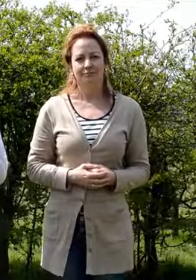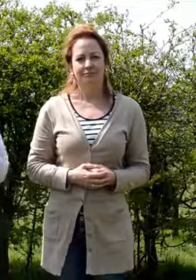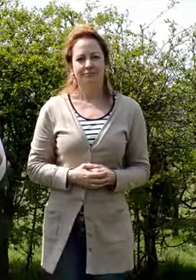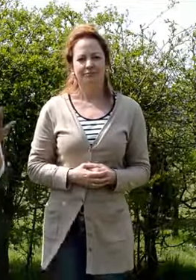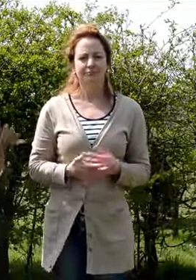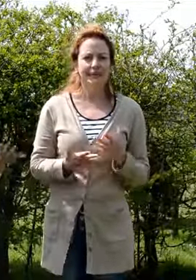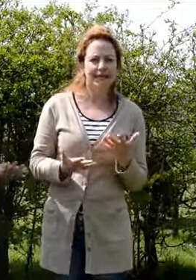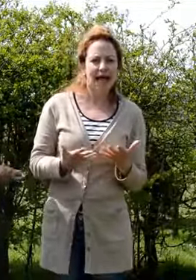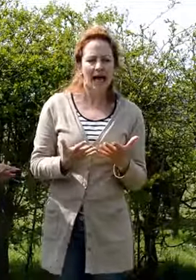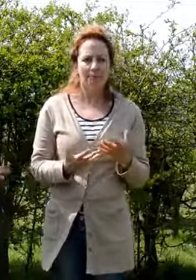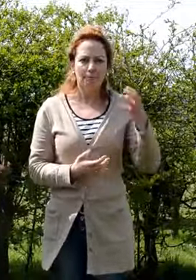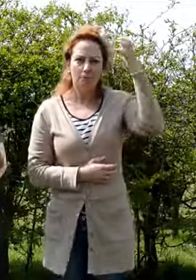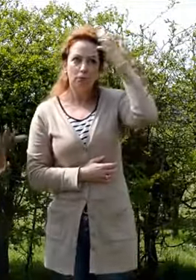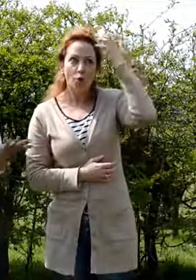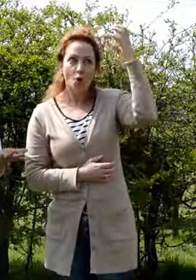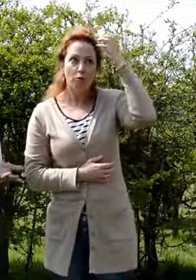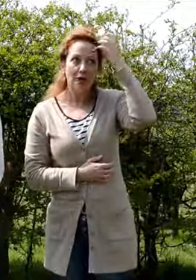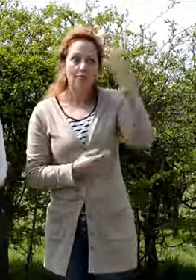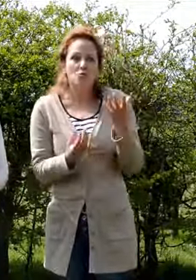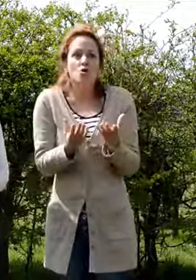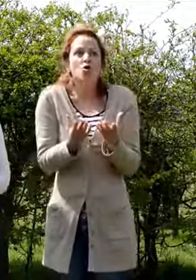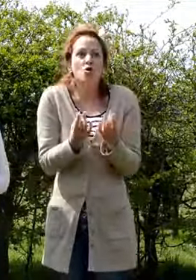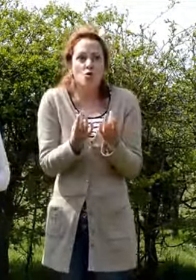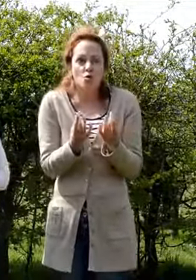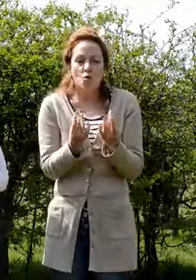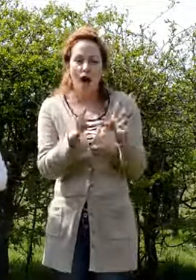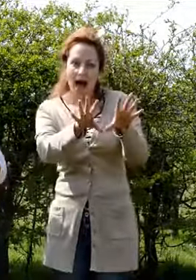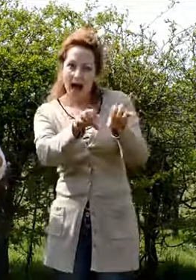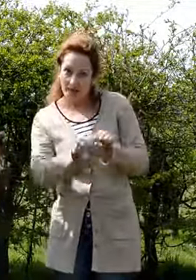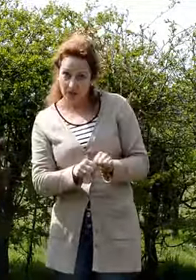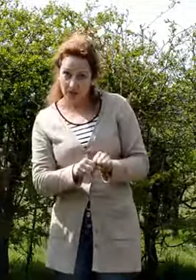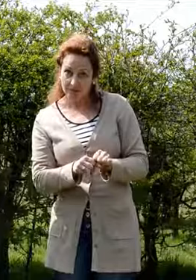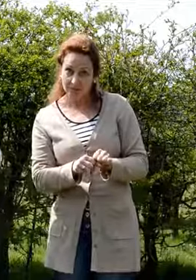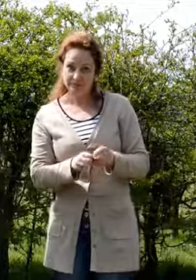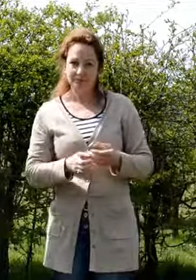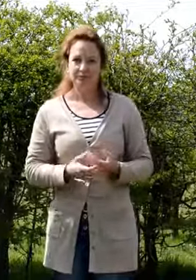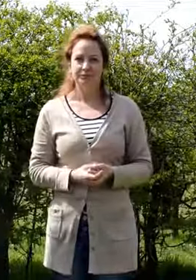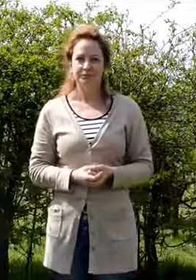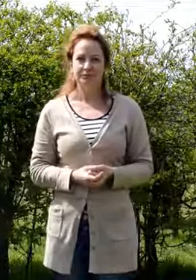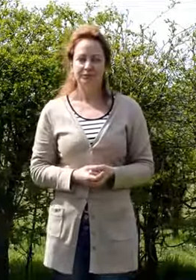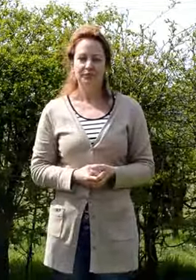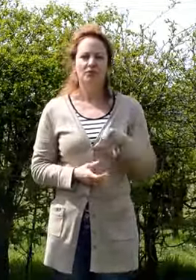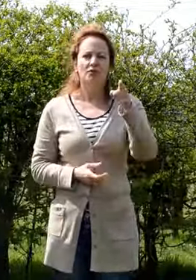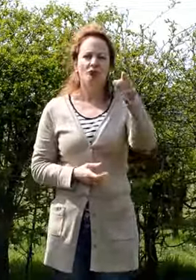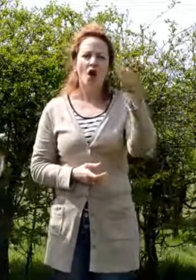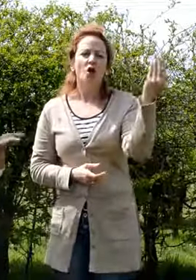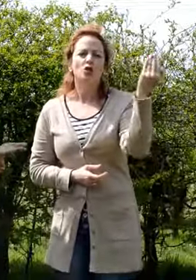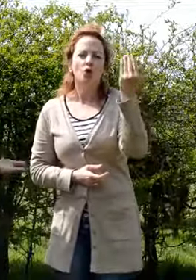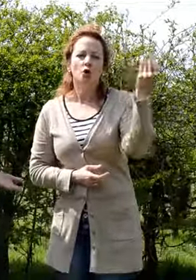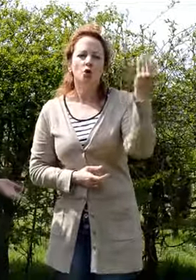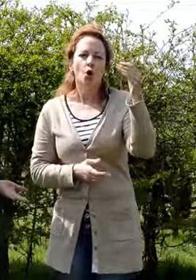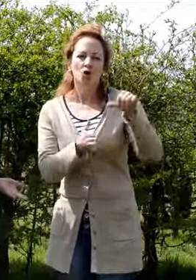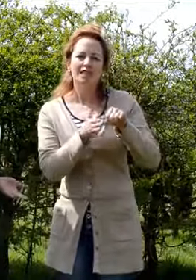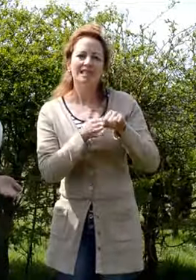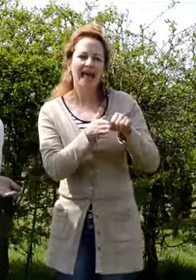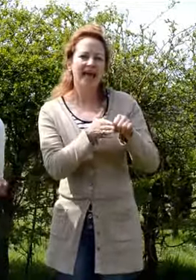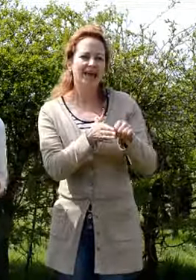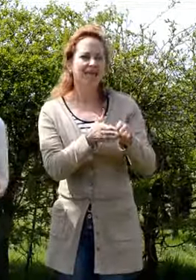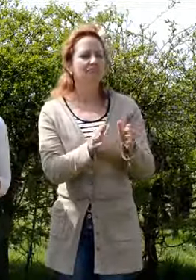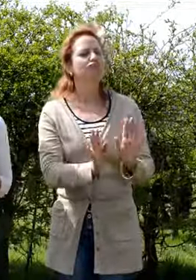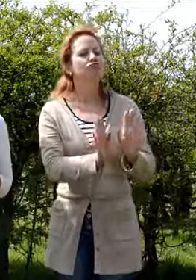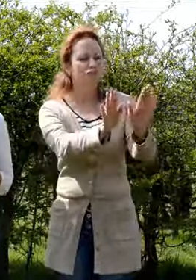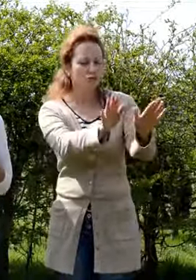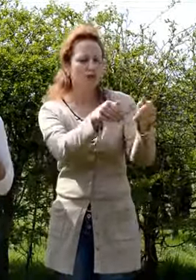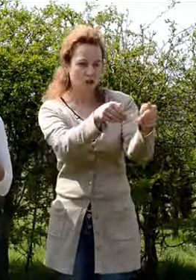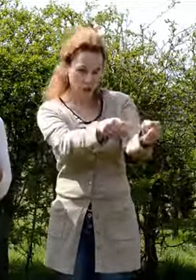ik liep tegen het probleem aan, hoe ga ik dat doen? Dat heb ik aan de cursusleiders overgelaten en aan mijn tolk